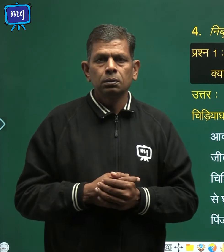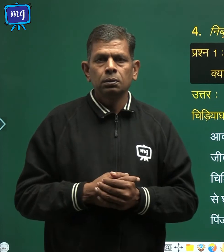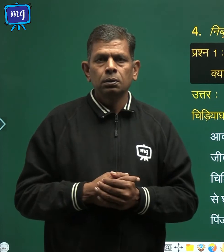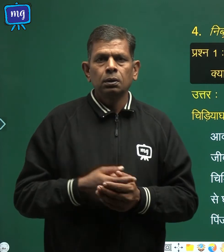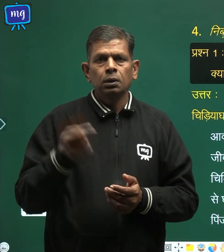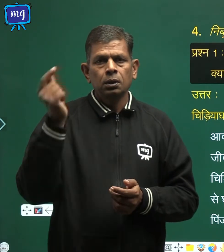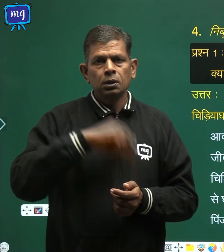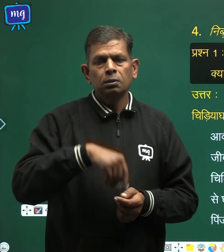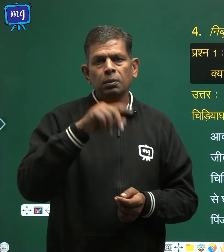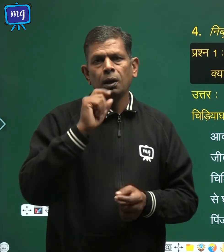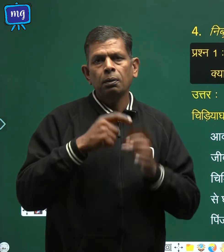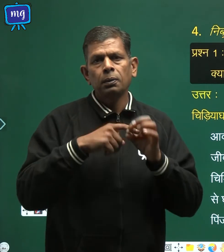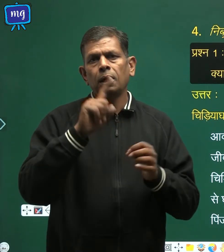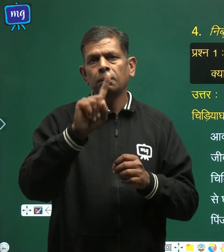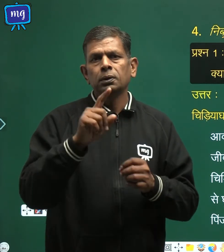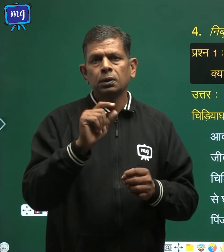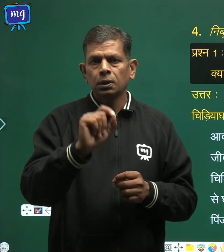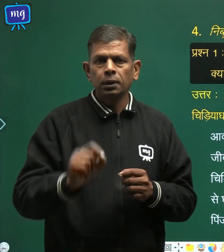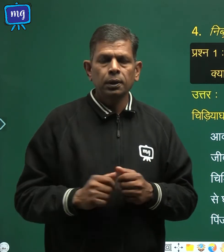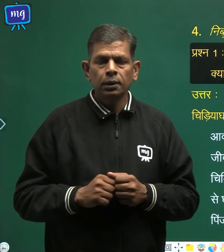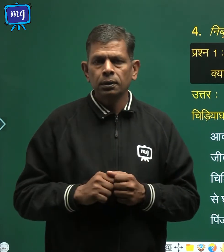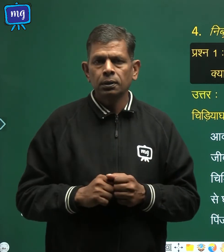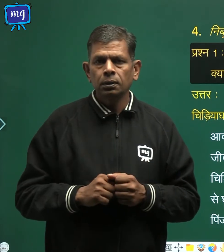अब इसमें पहला प्रश्न करेंगे,